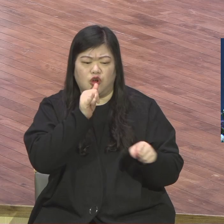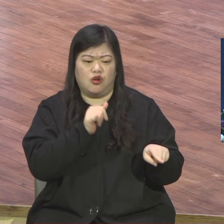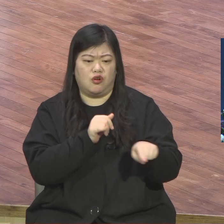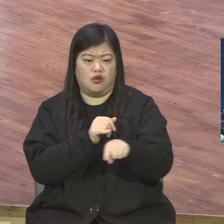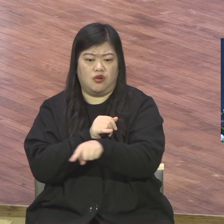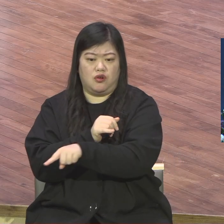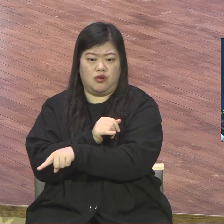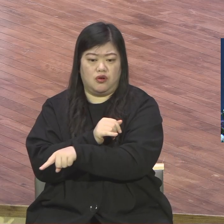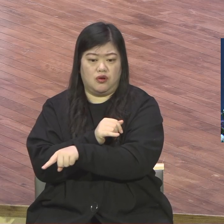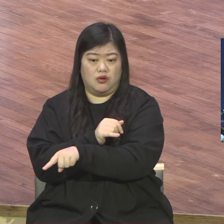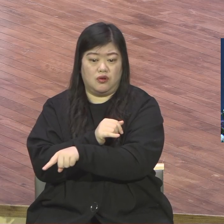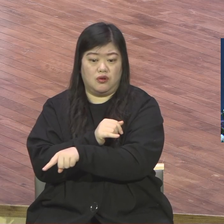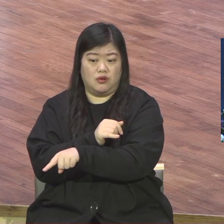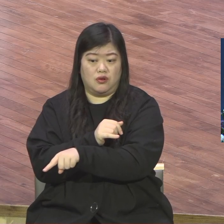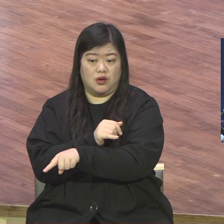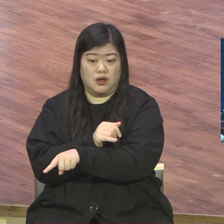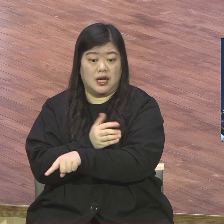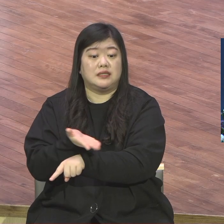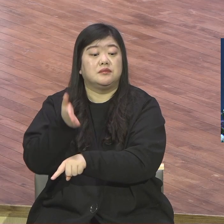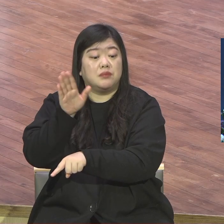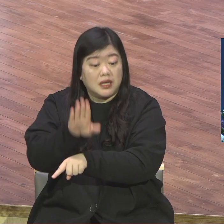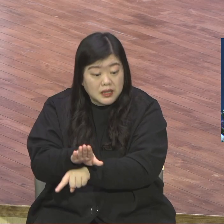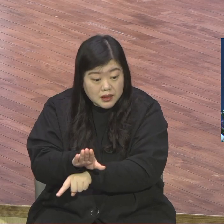속에 살아있는